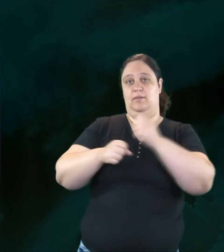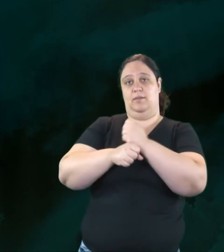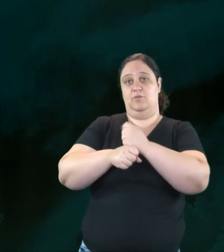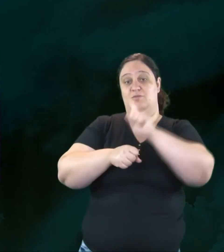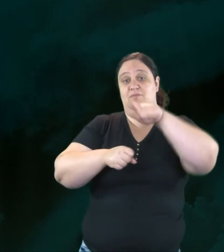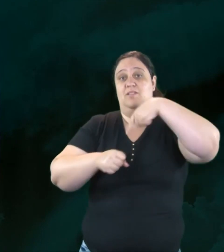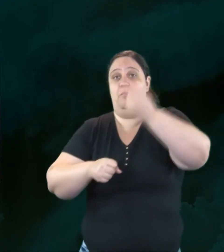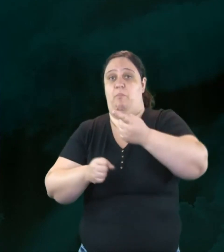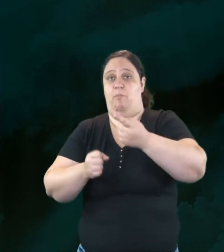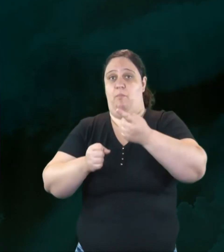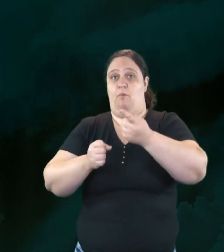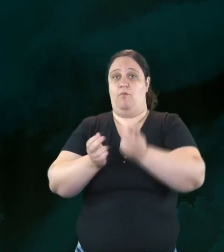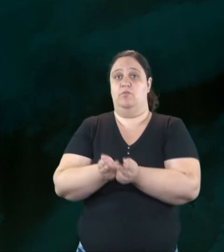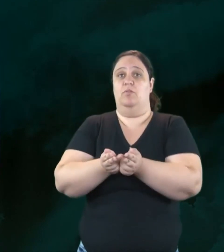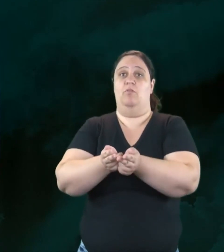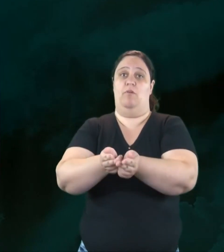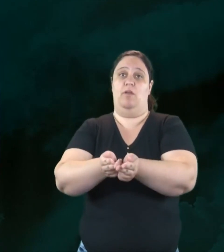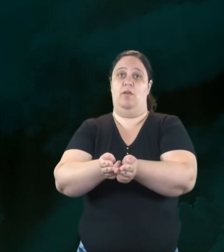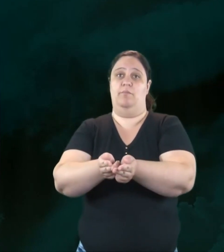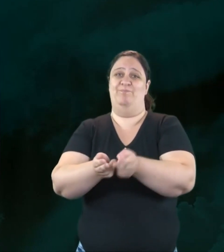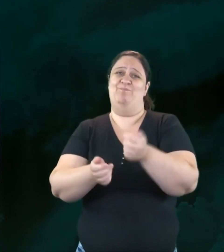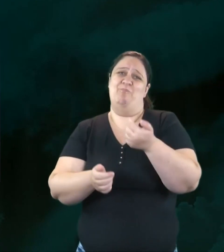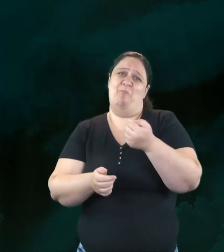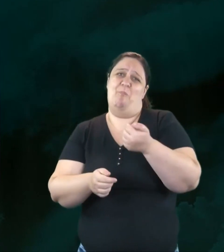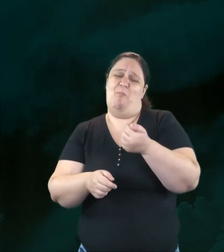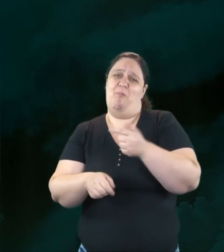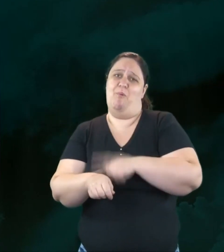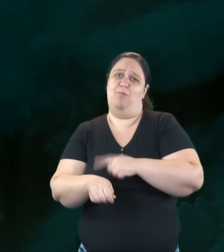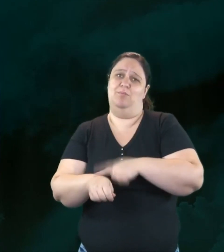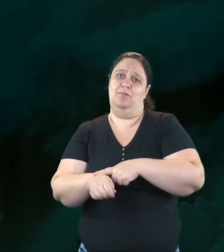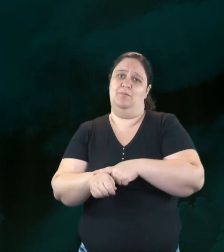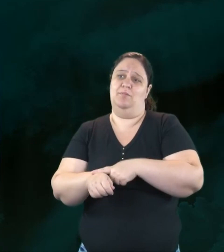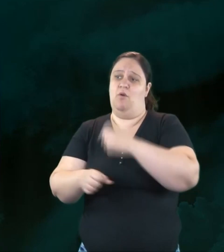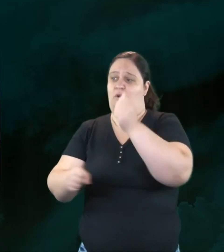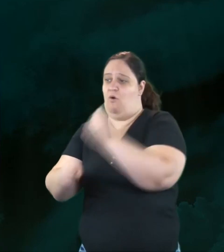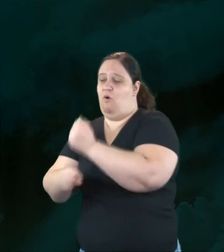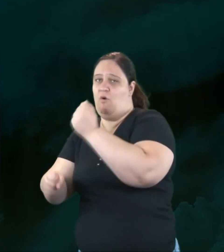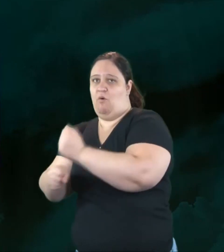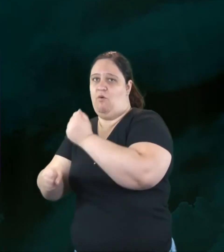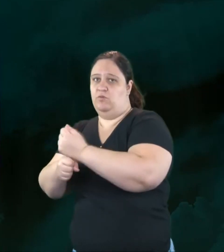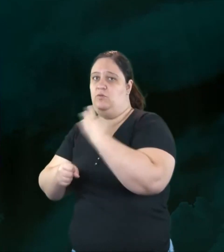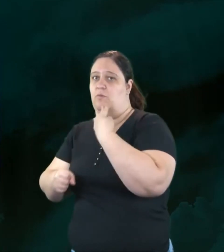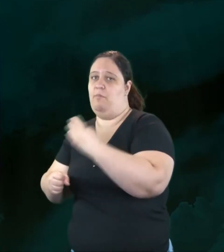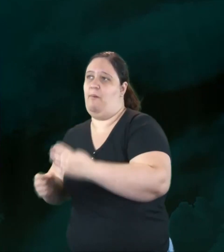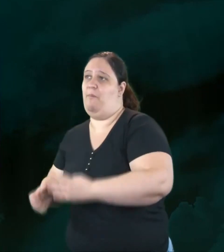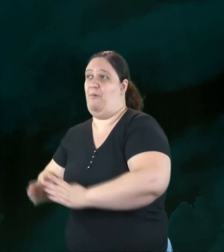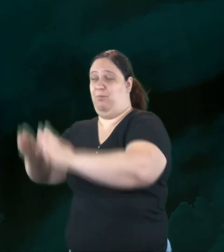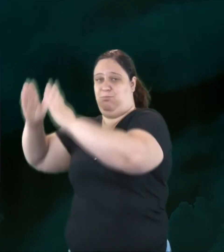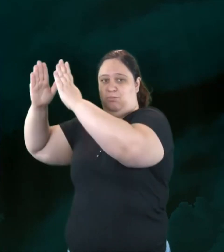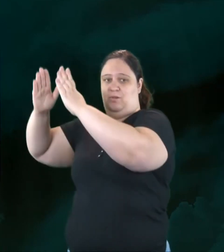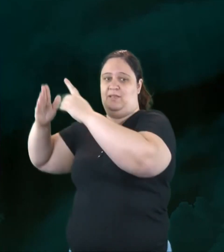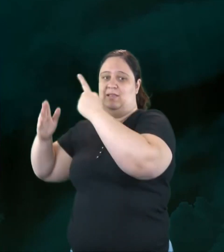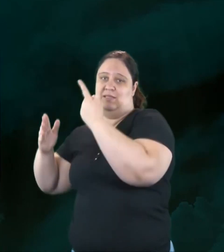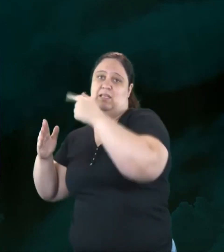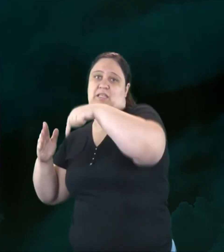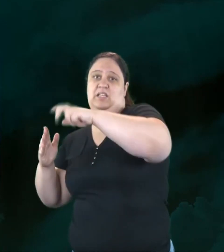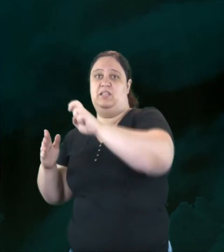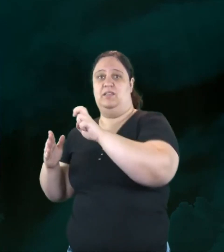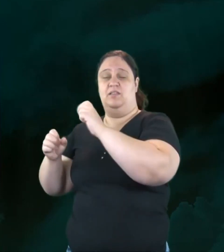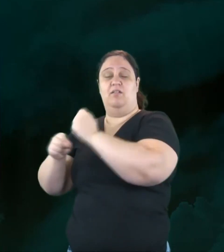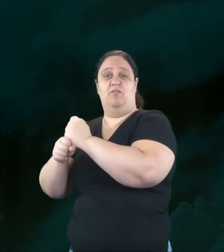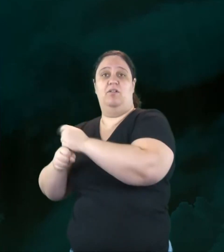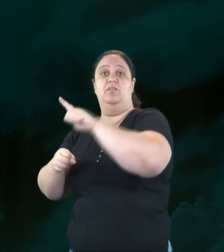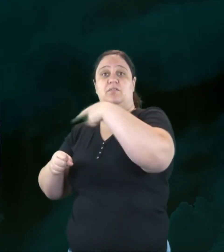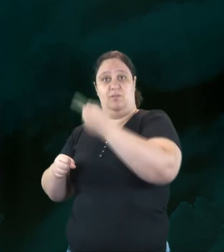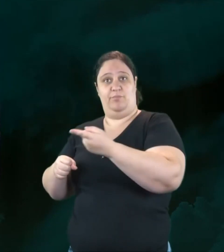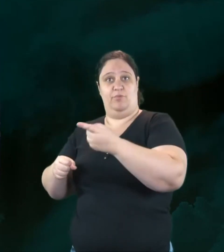pouco tempo. E a Torre de Babel, 175 anos depois. Quer dizer, em pouco tempo,